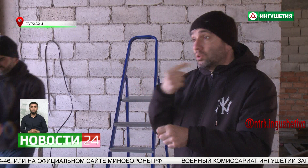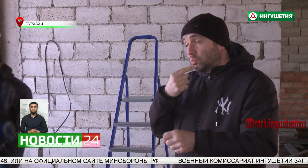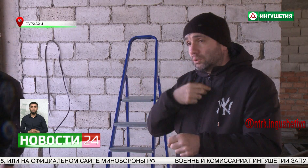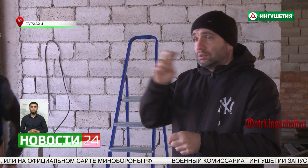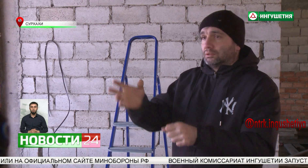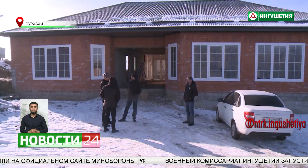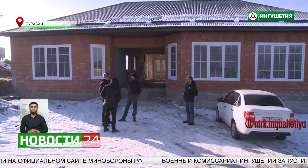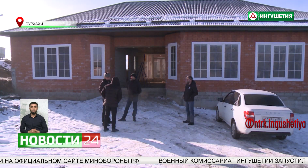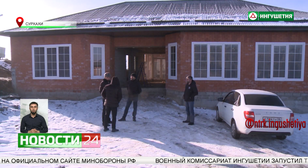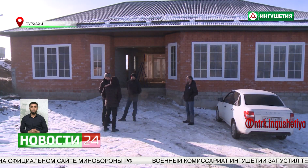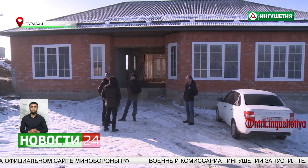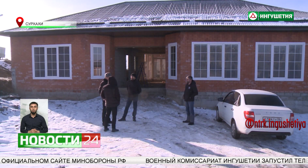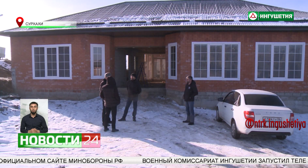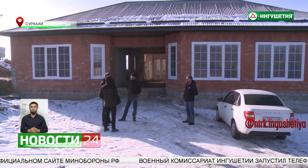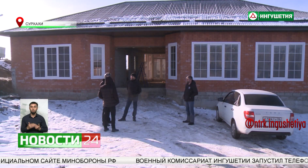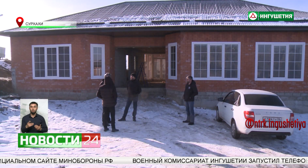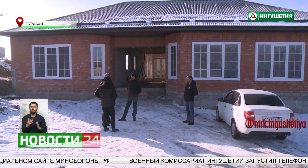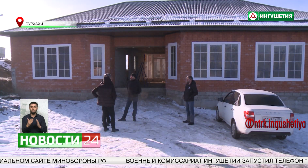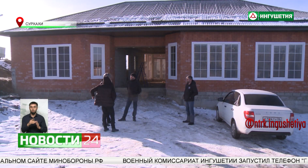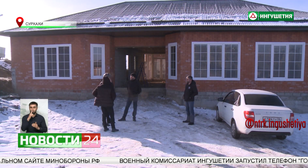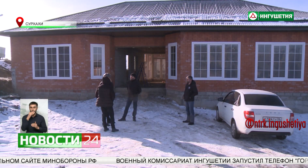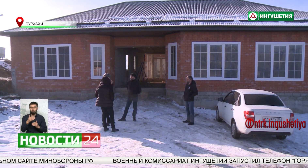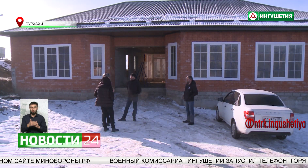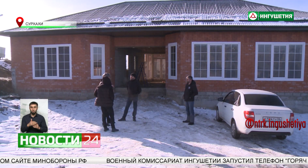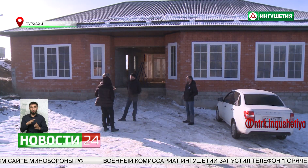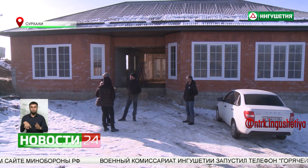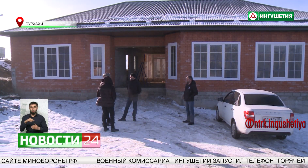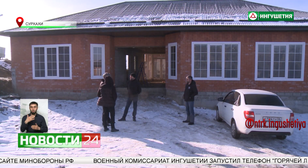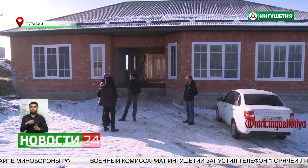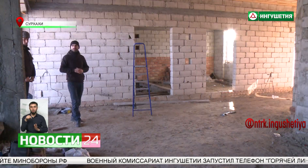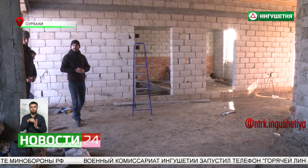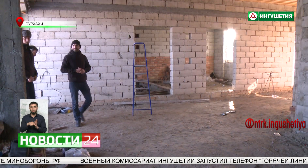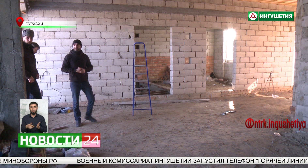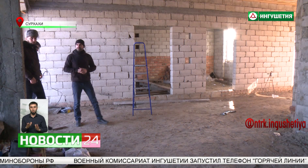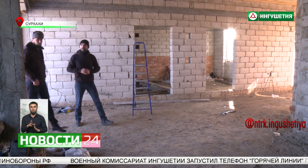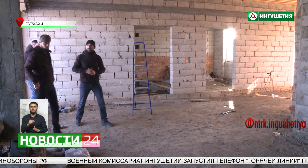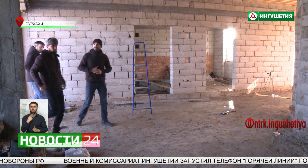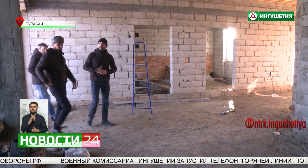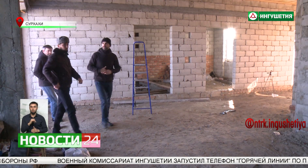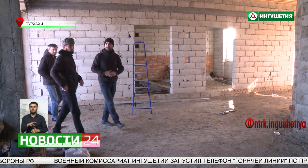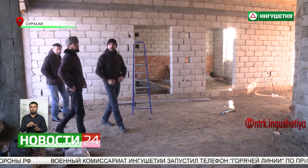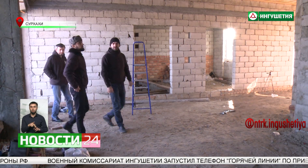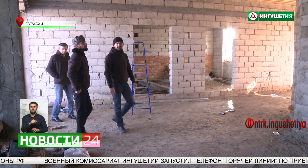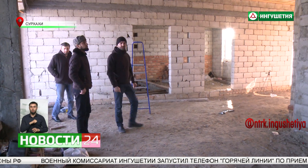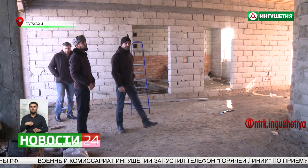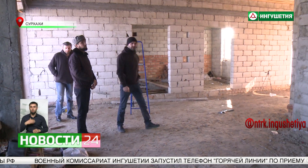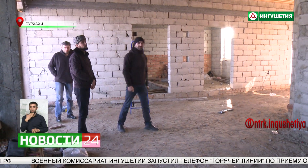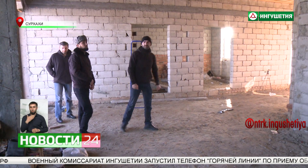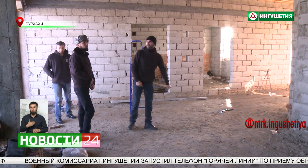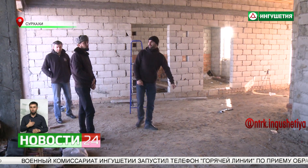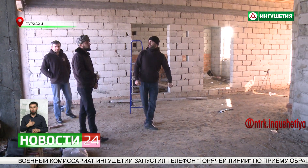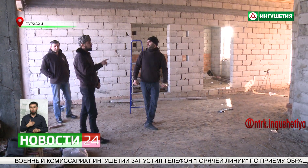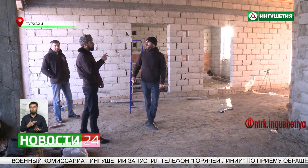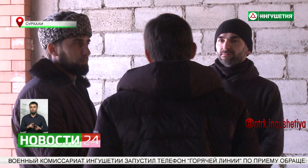вживую. Сейчас его дом на этапе внутренних отделочных работ. Как заявляет сам Ислам, это его самая любимая стадия